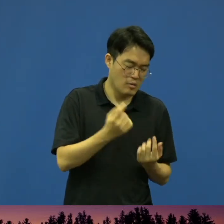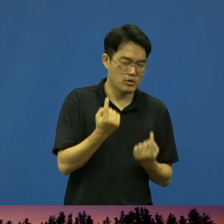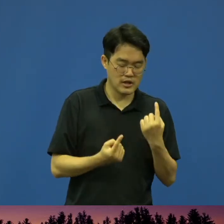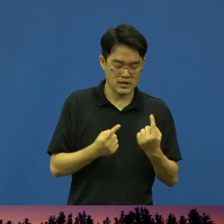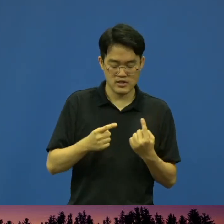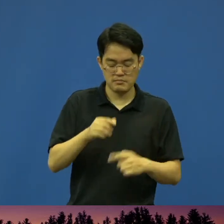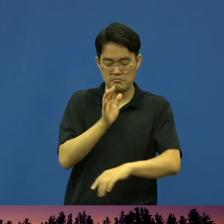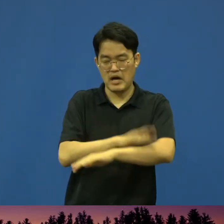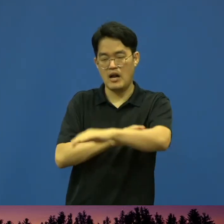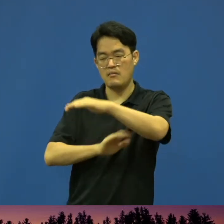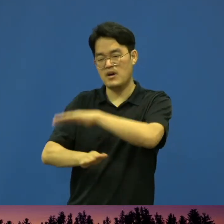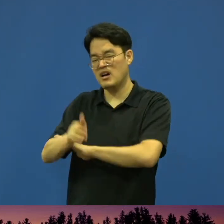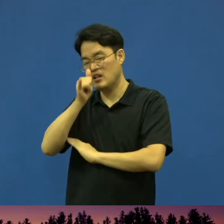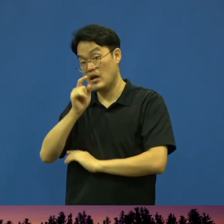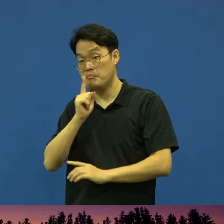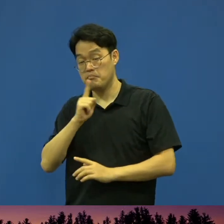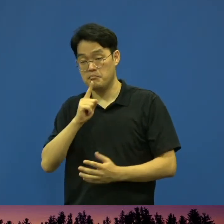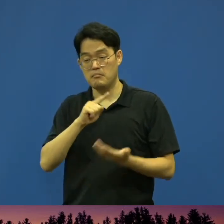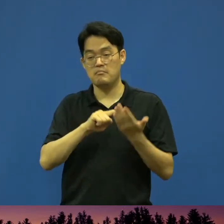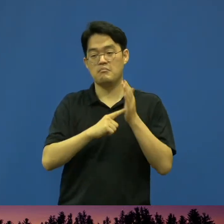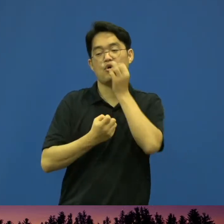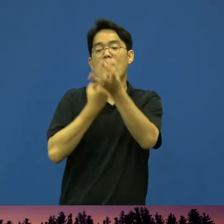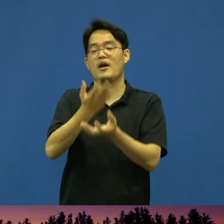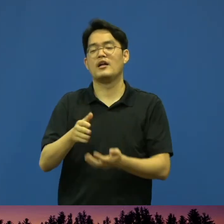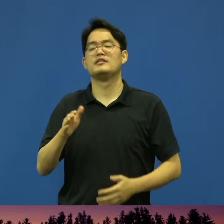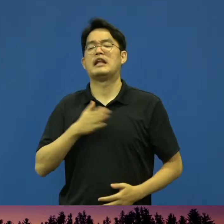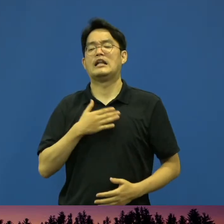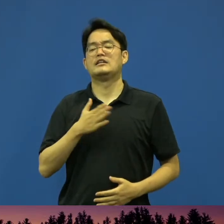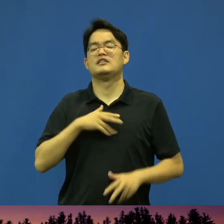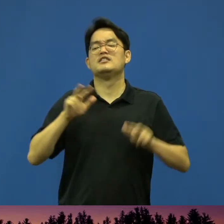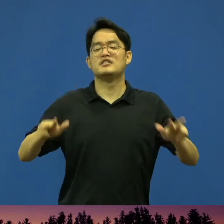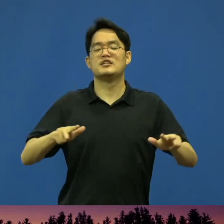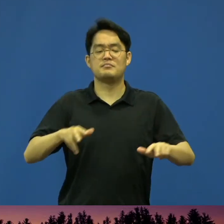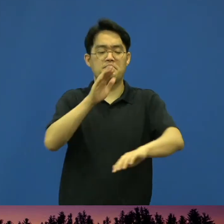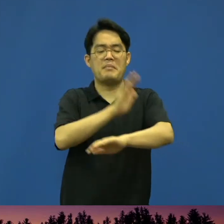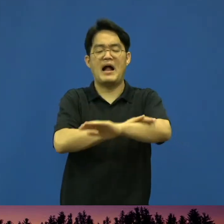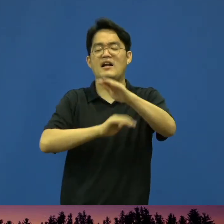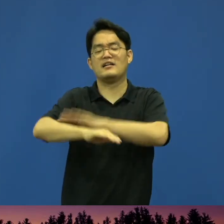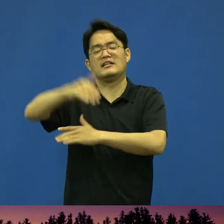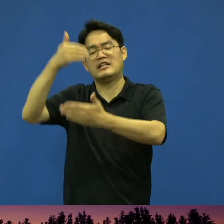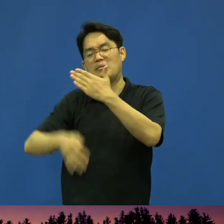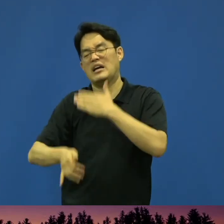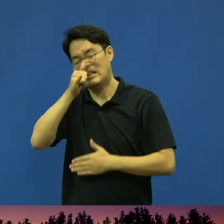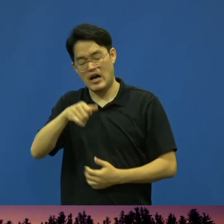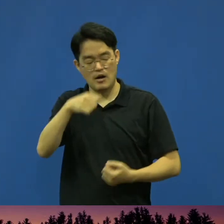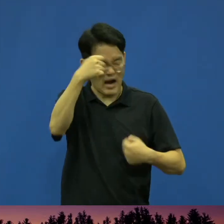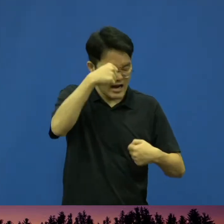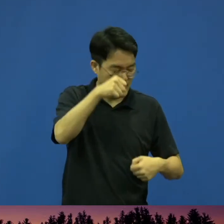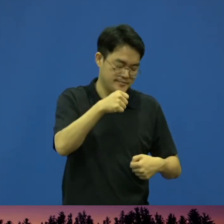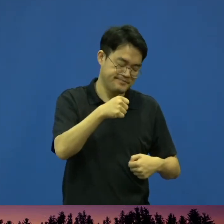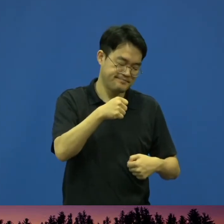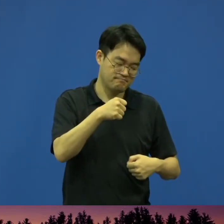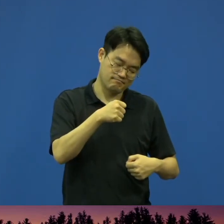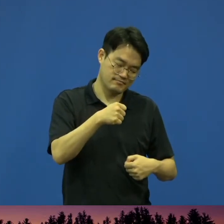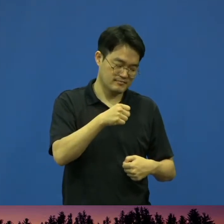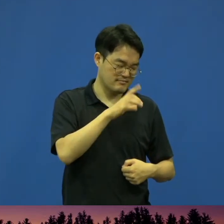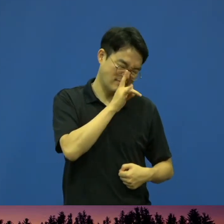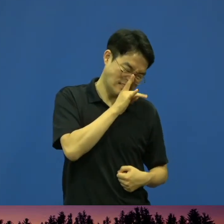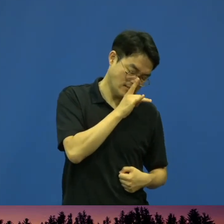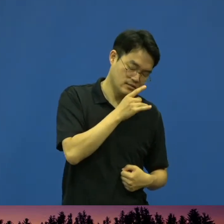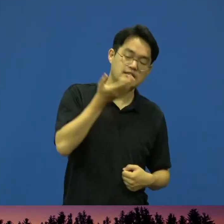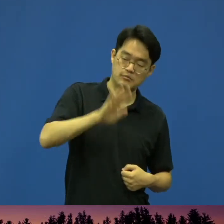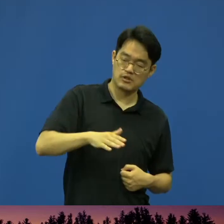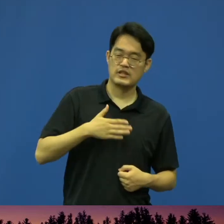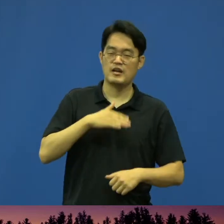이렇게 외쳤습니다. 나는 아직도 두 팔이 있다. 나는 아직도 두 팔이 있다. 그는 그렇게 자신의